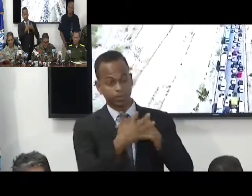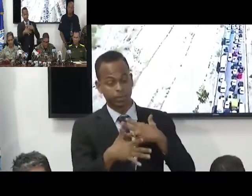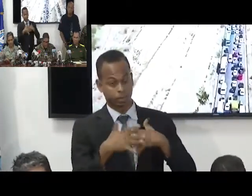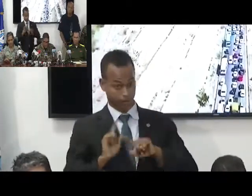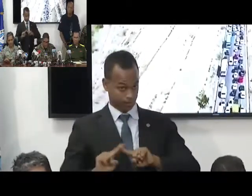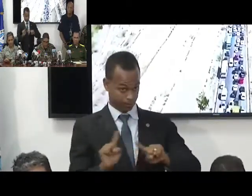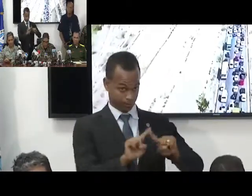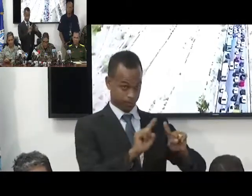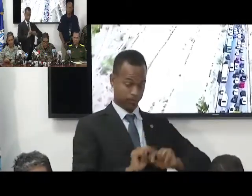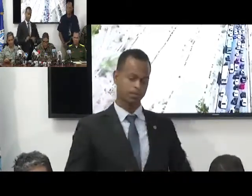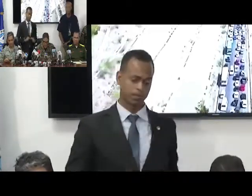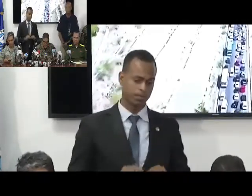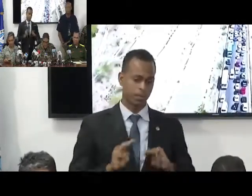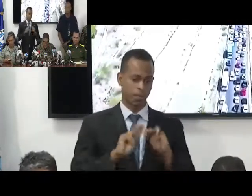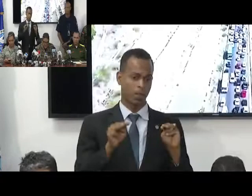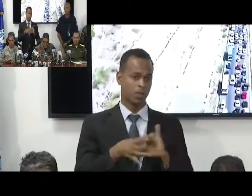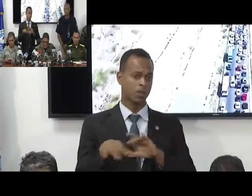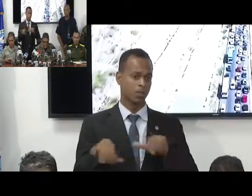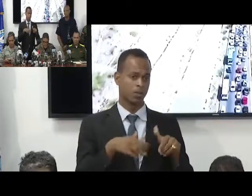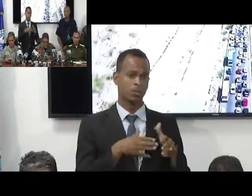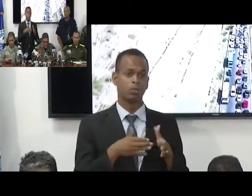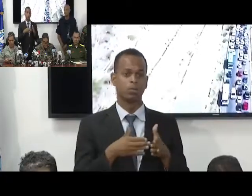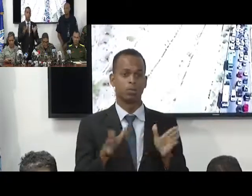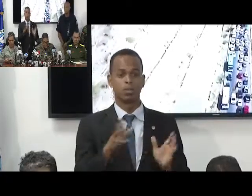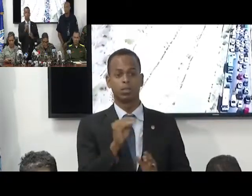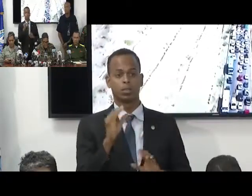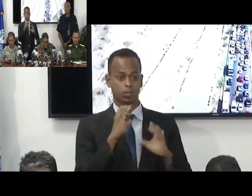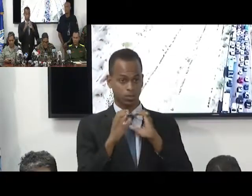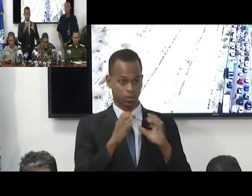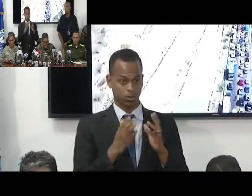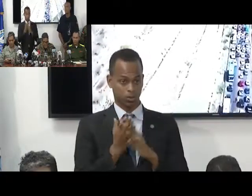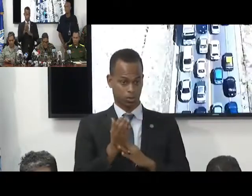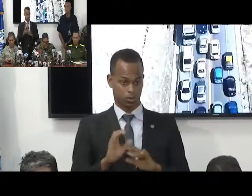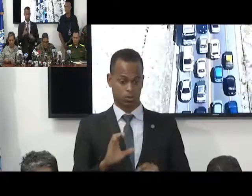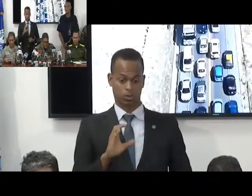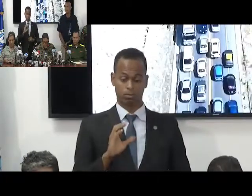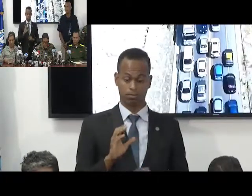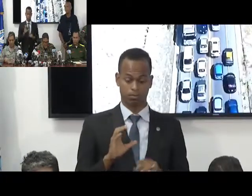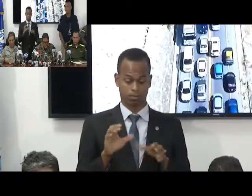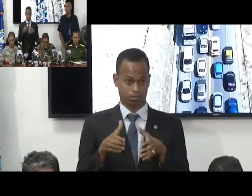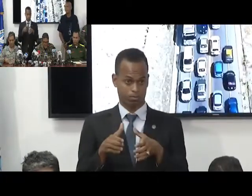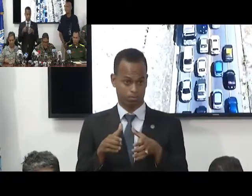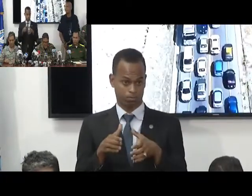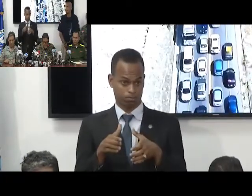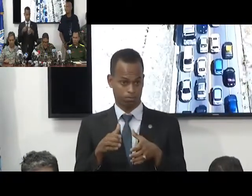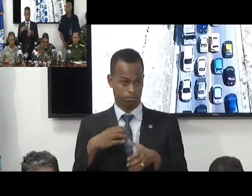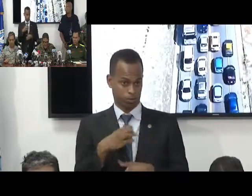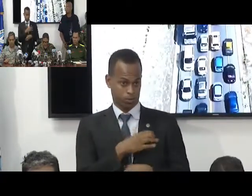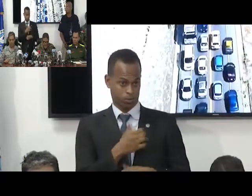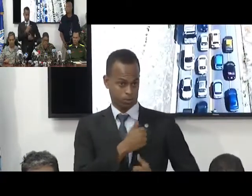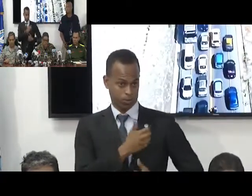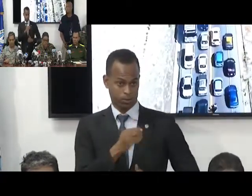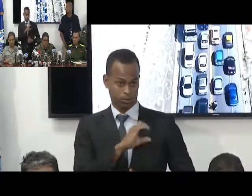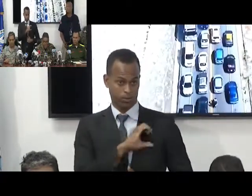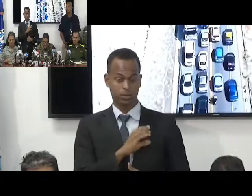El Ministerio de Obras Públicas y Comunicaciones, a través de la Comisión Militar y Policial, apostó en autovías y autopistas y